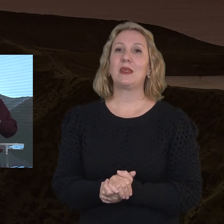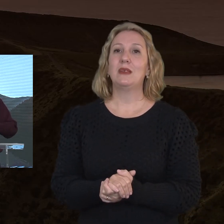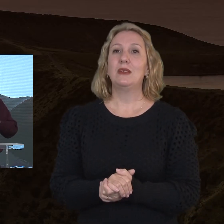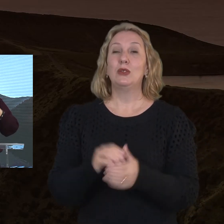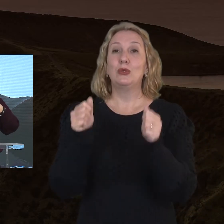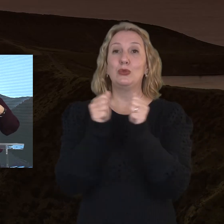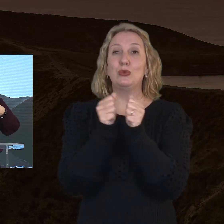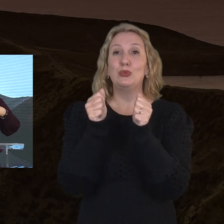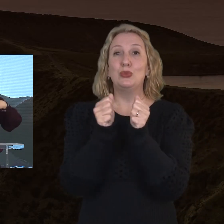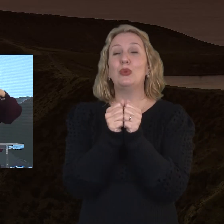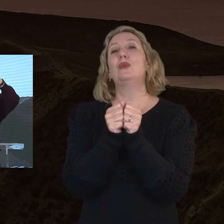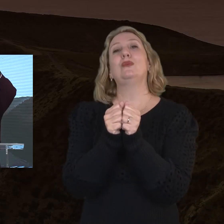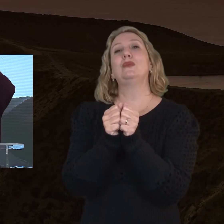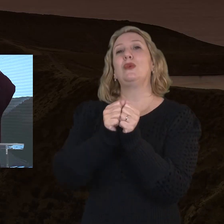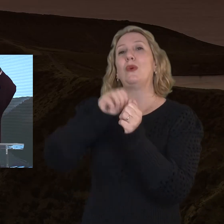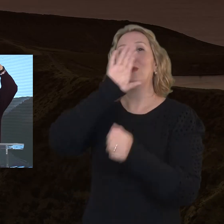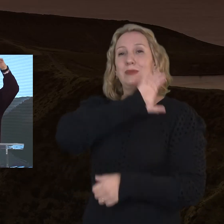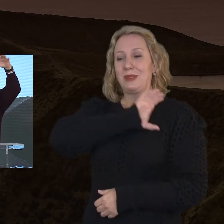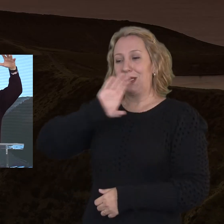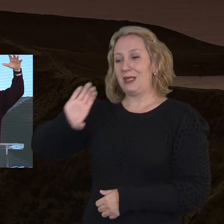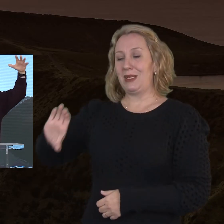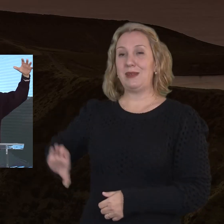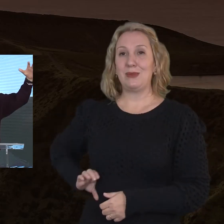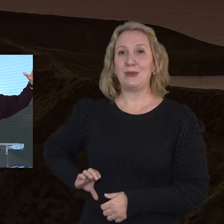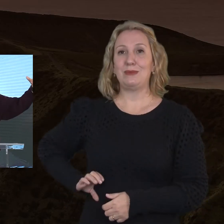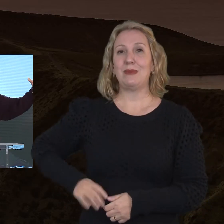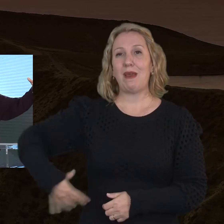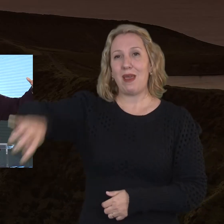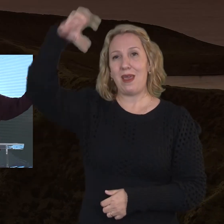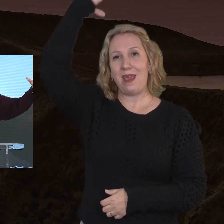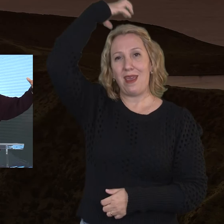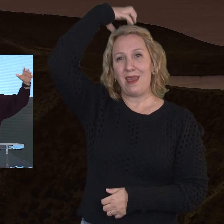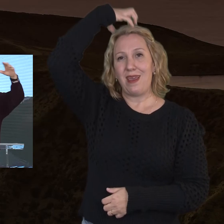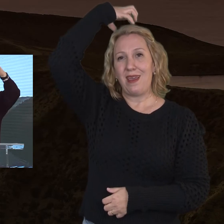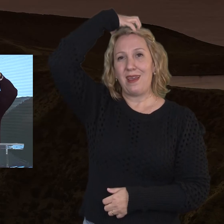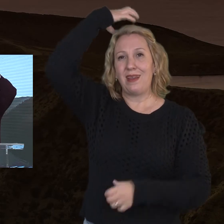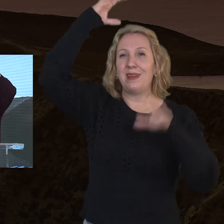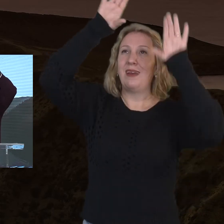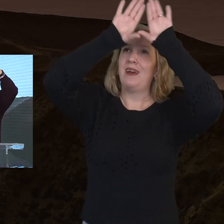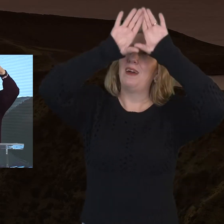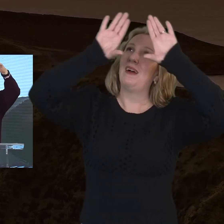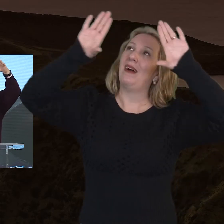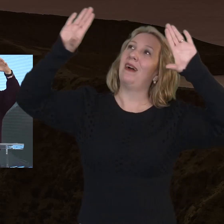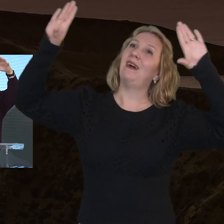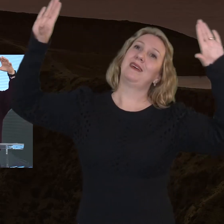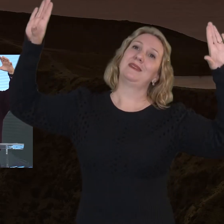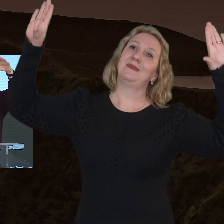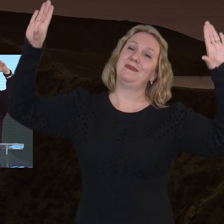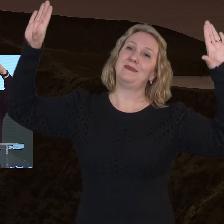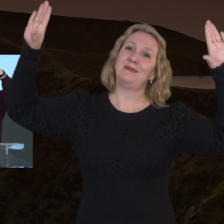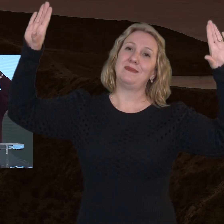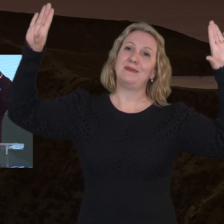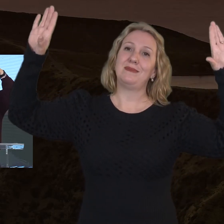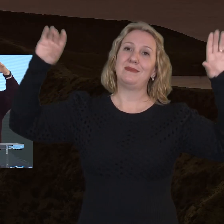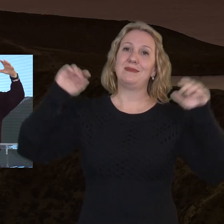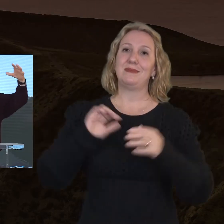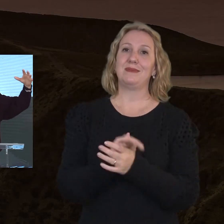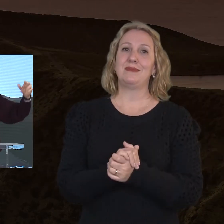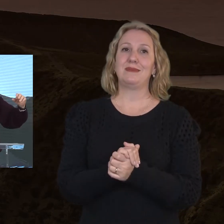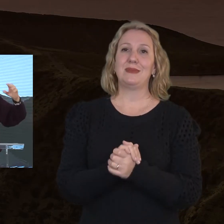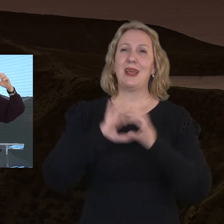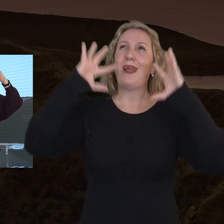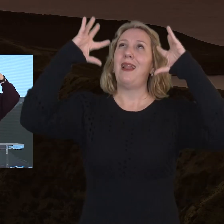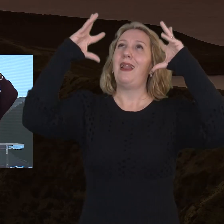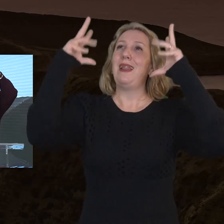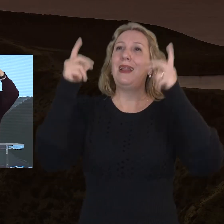vencedores filho de deus juntamente com cristo nós vamos reinar no lugares celestiais nesse lugar que hoje é culpado pelos pelos